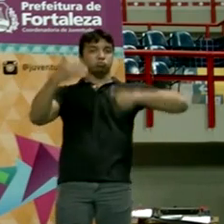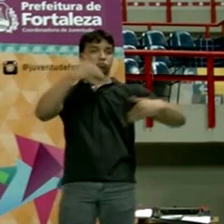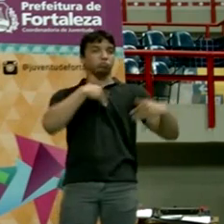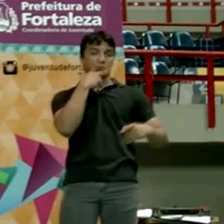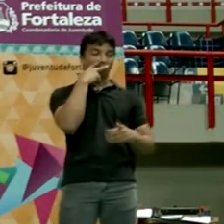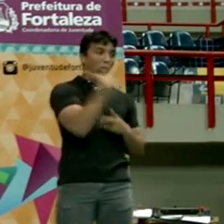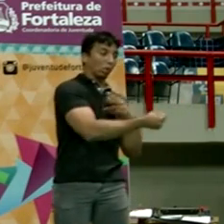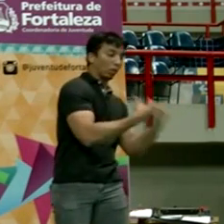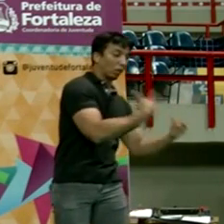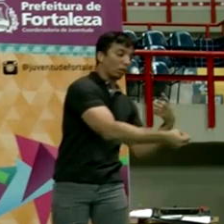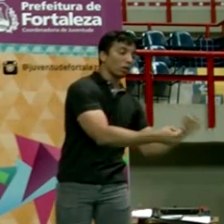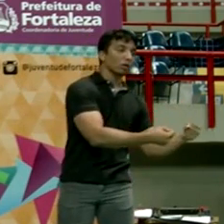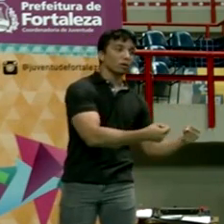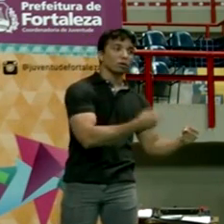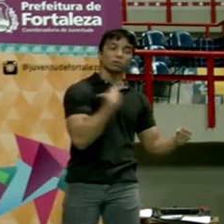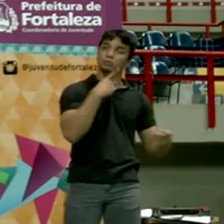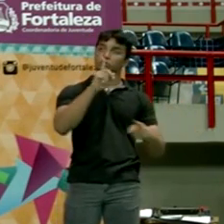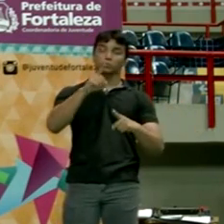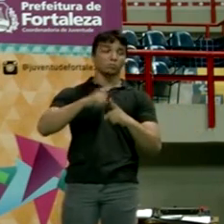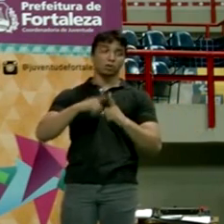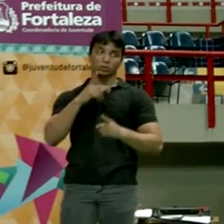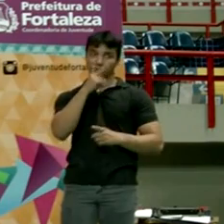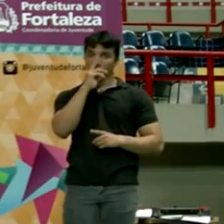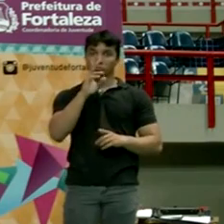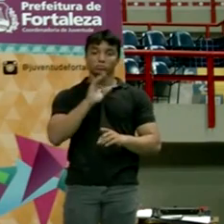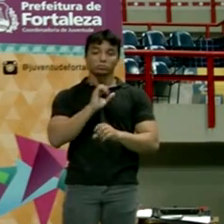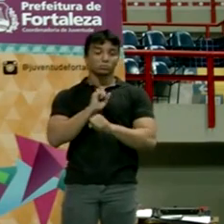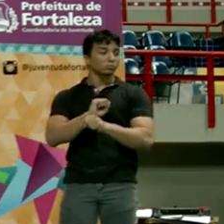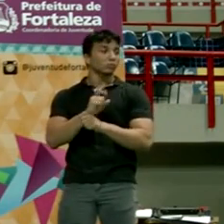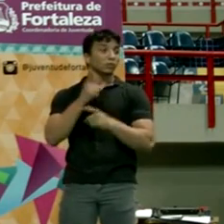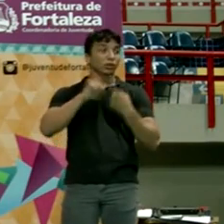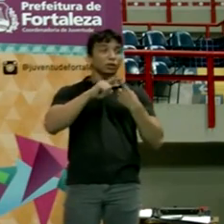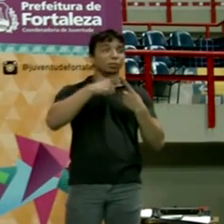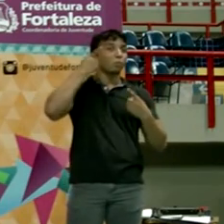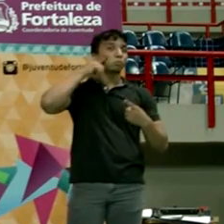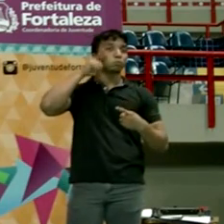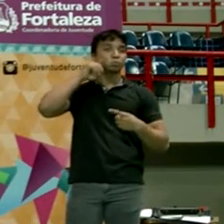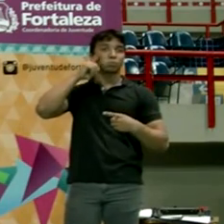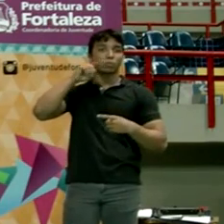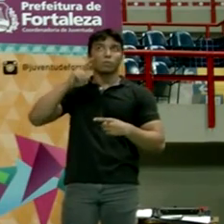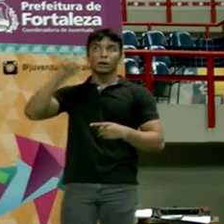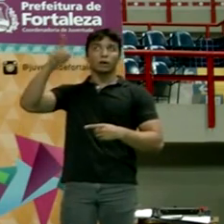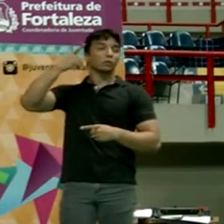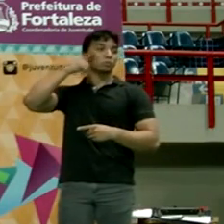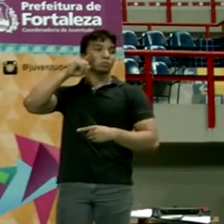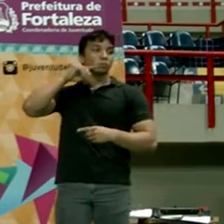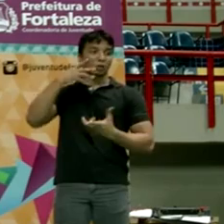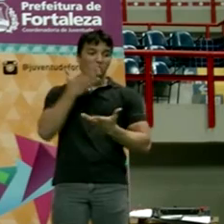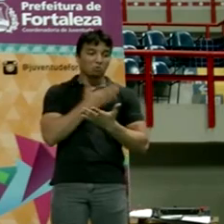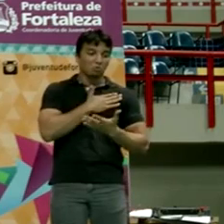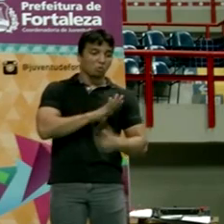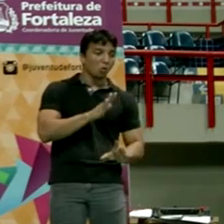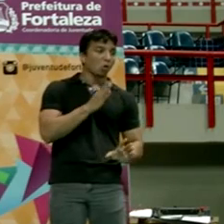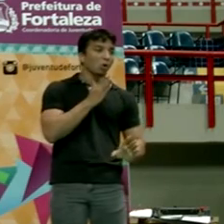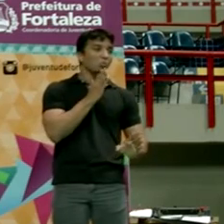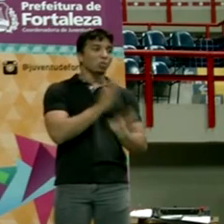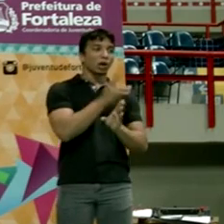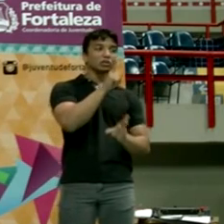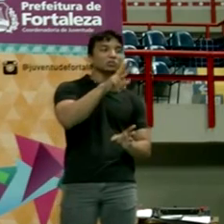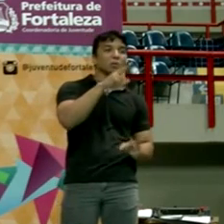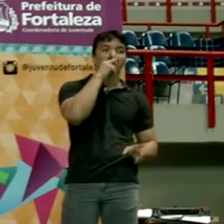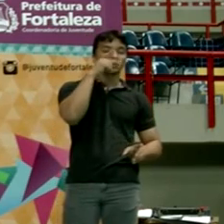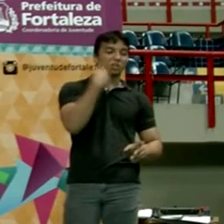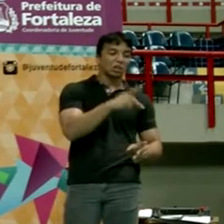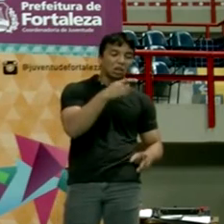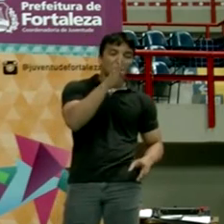empresas estatais, né? E o governo norte-americano também não simpatizava com Getúlio, porque Getúlio era muito nacionalista,